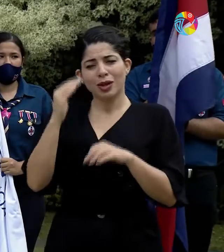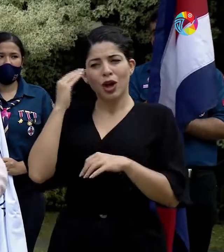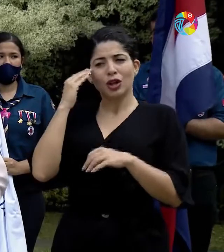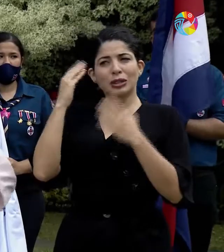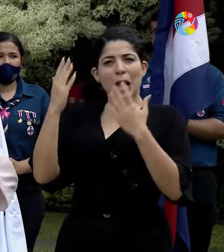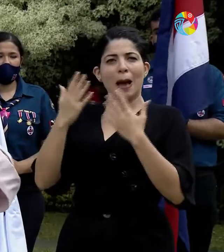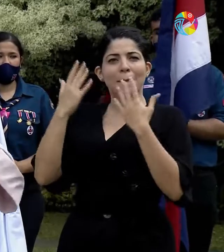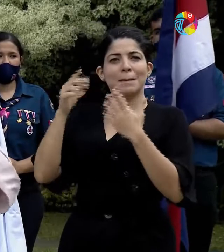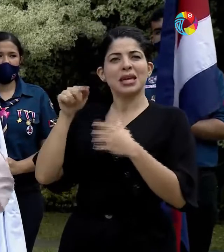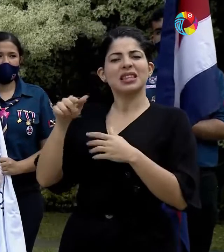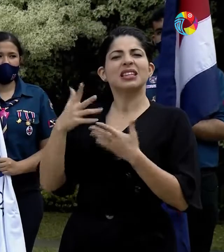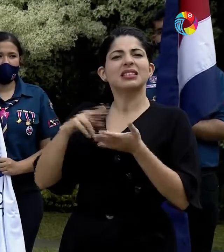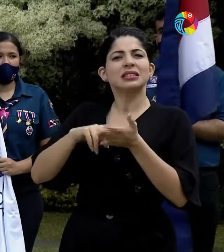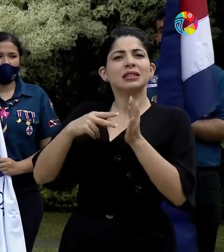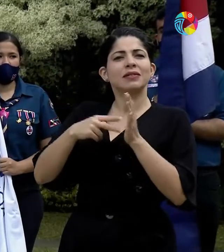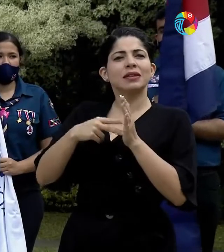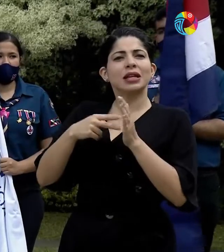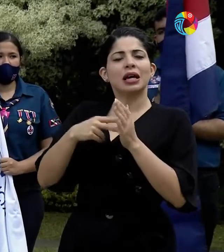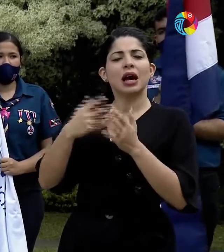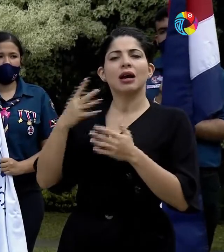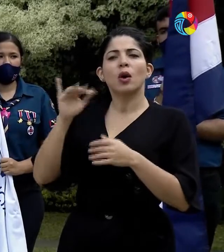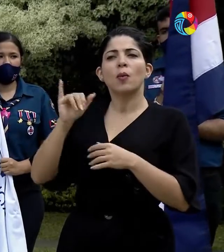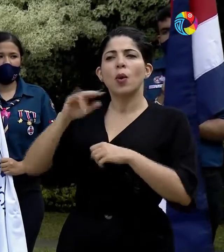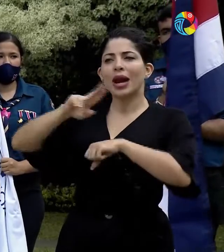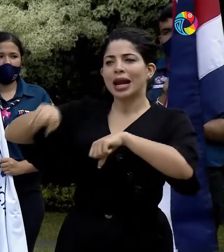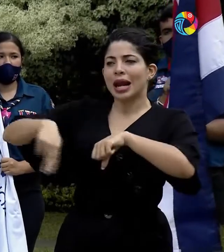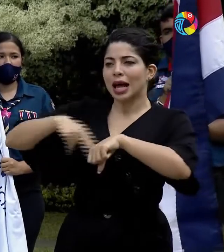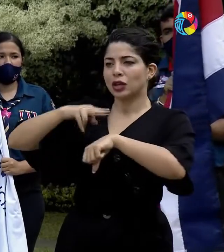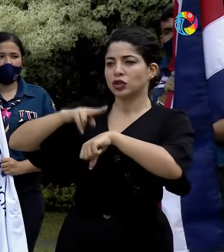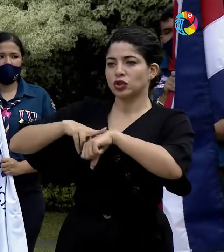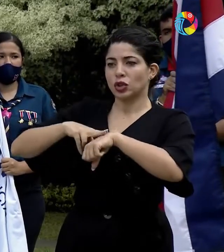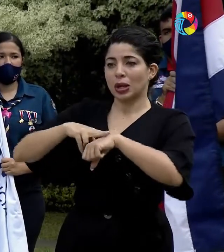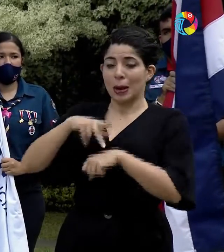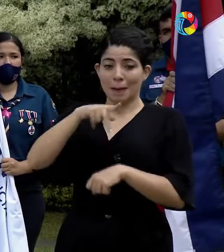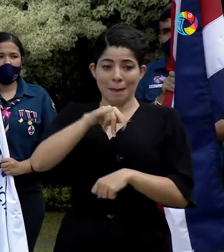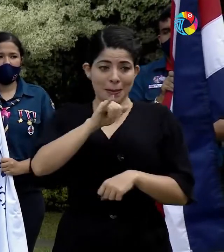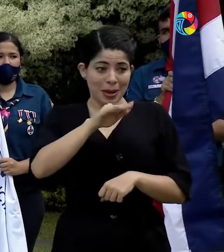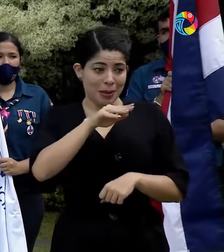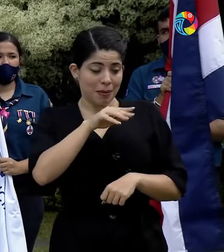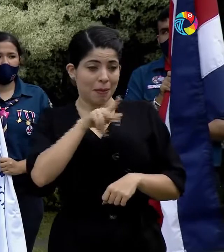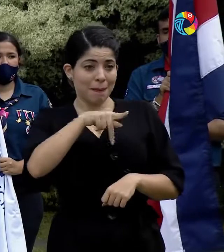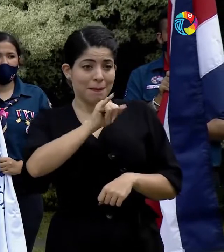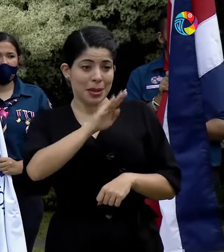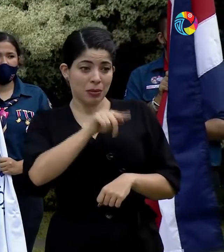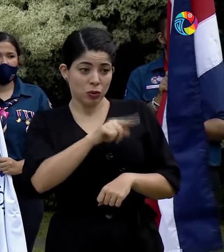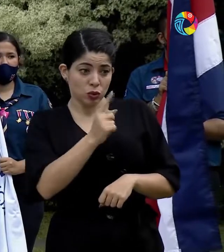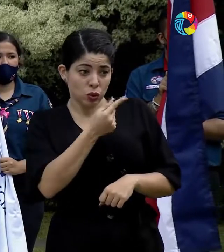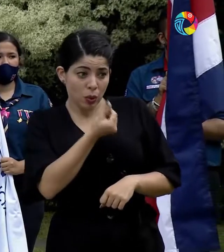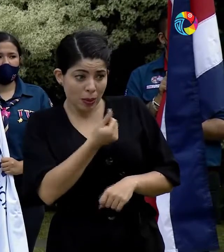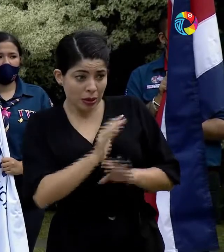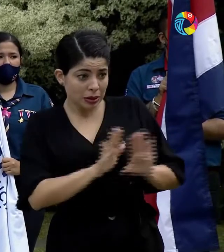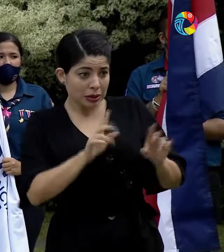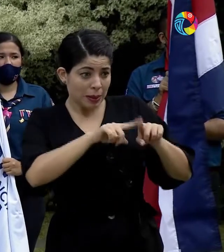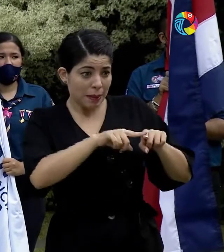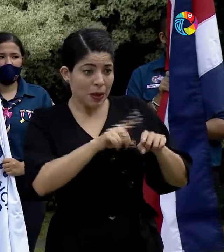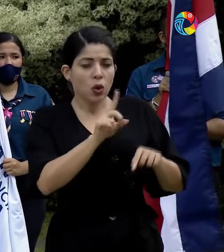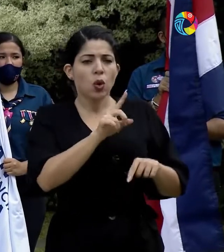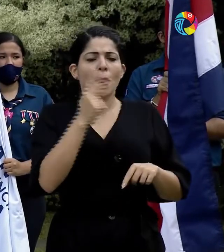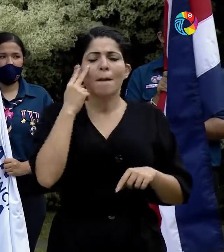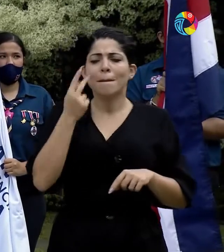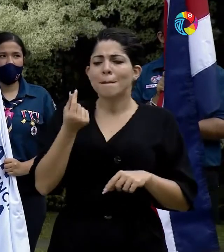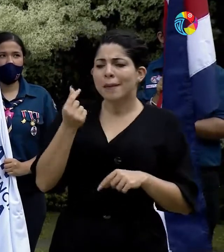ver con su entendimiento de las cuentas nacionales. No solo con el aporte al PIB, sino con cómo vamos midiendo la depreciación